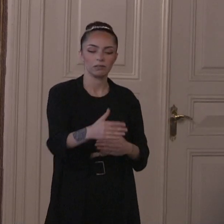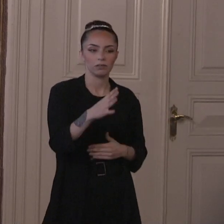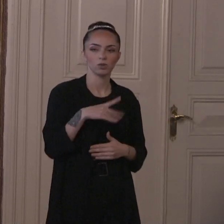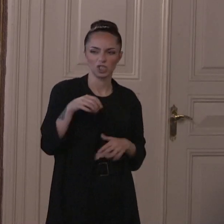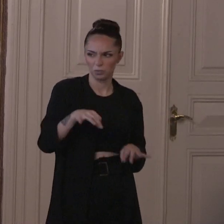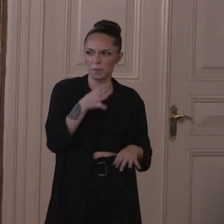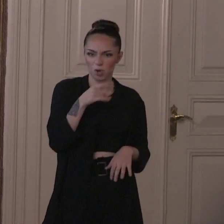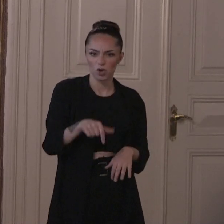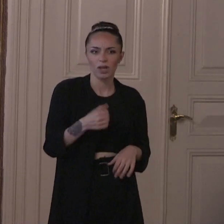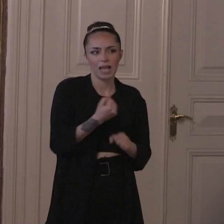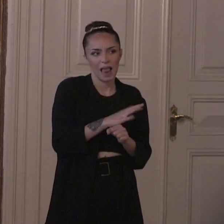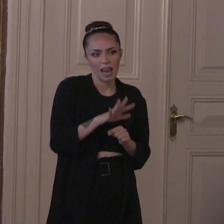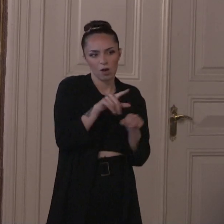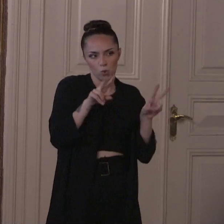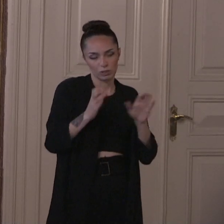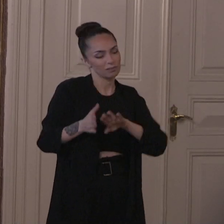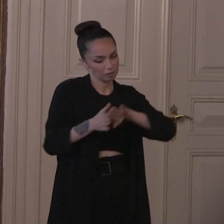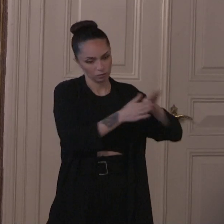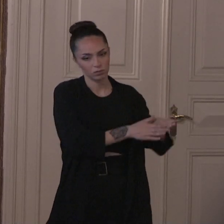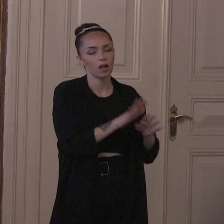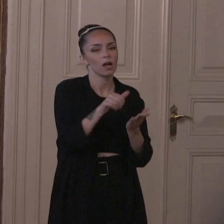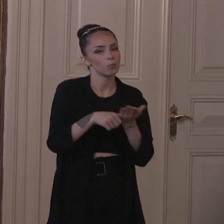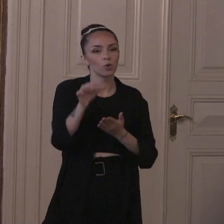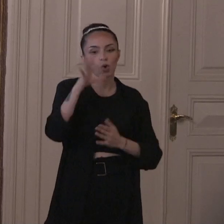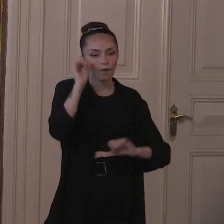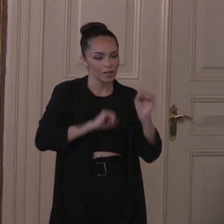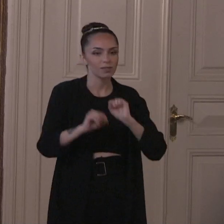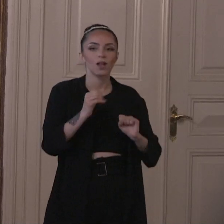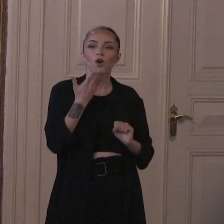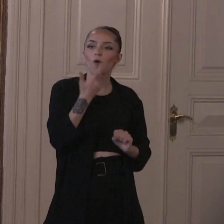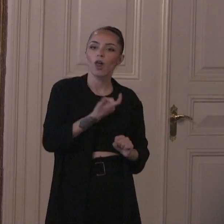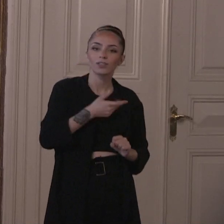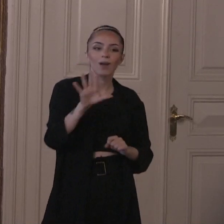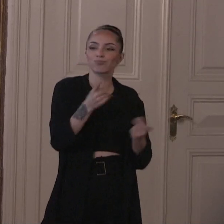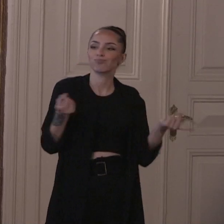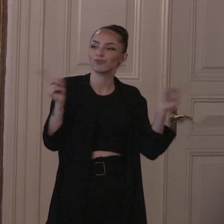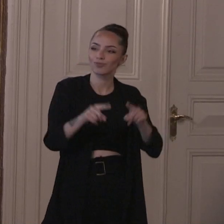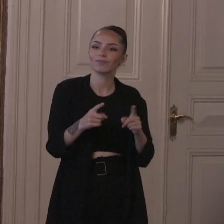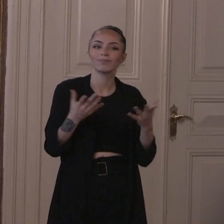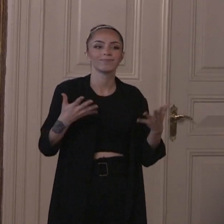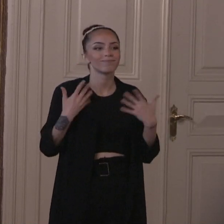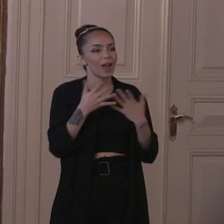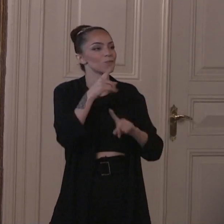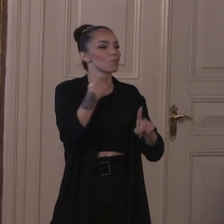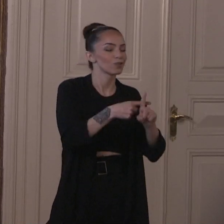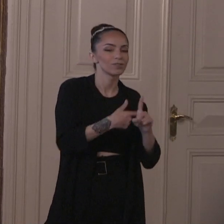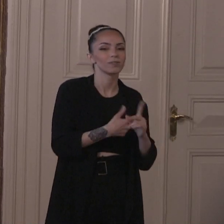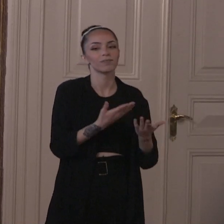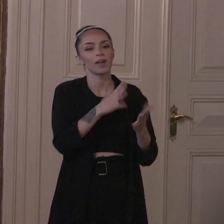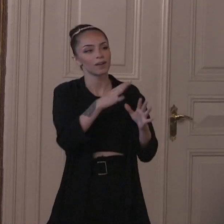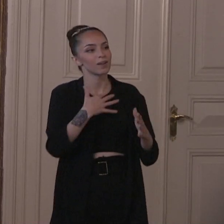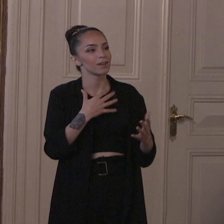genel durumunun dışında tümüyle öğrencilerin buluşup kaynaştığı bir yer, bir öğrenci buluşup kaynaşma yeri